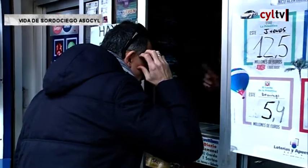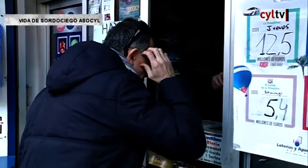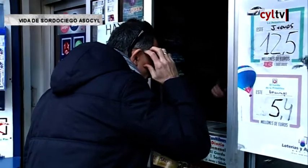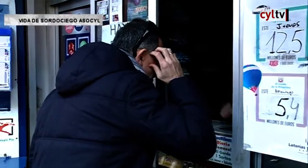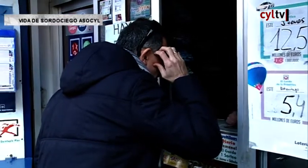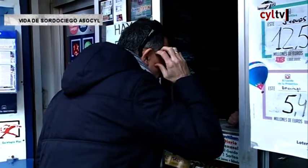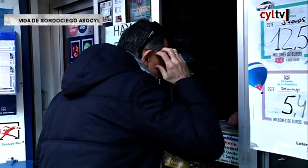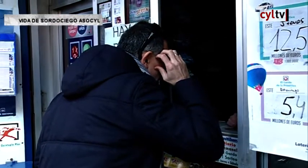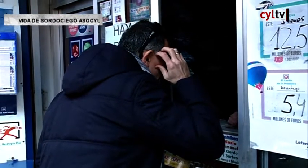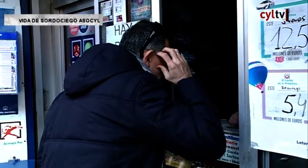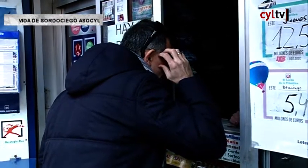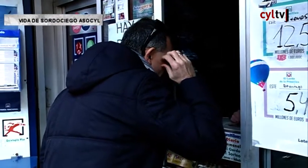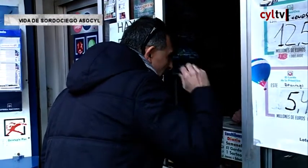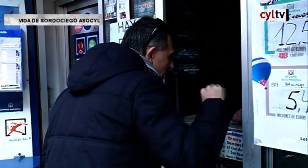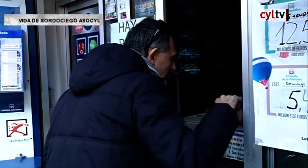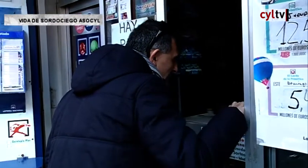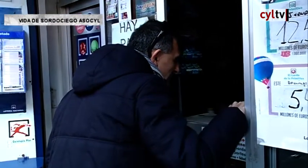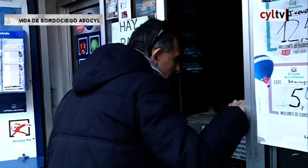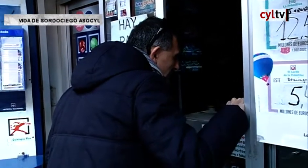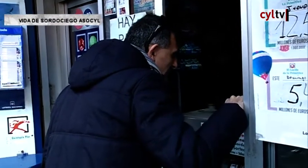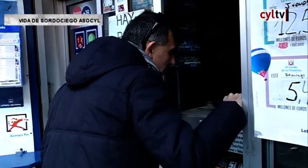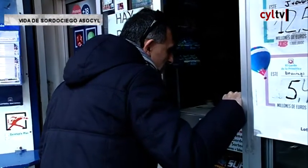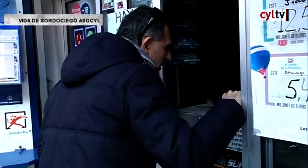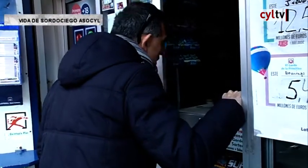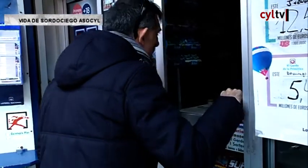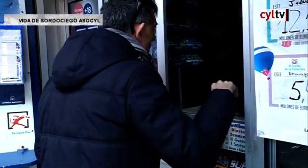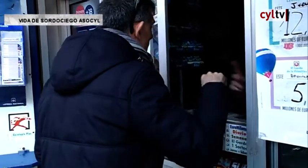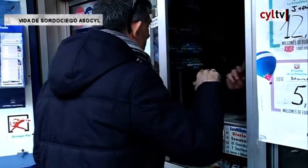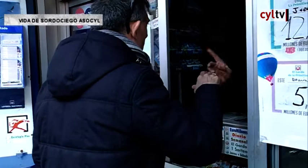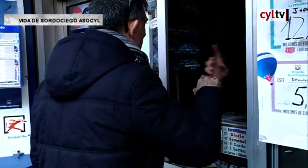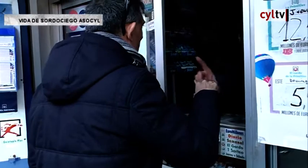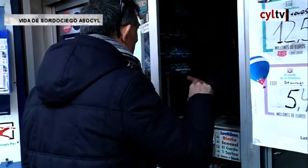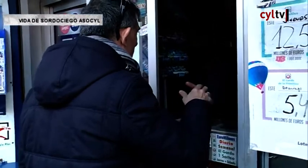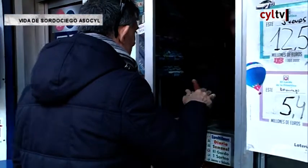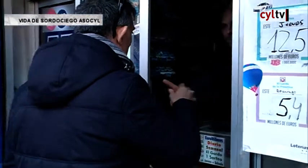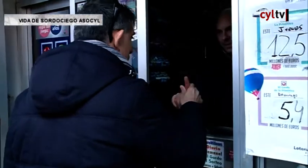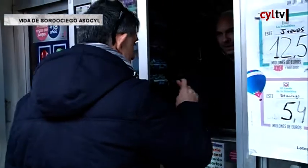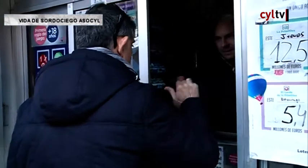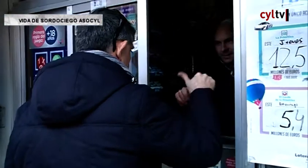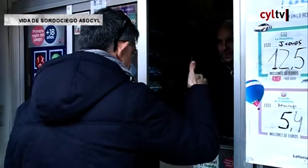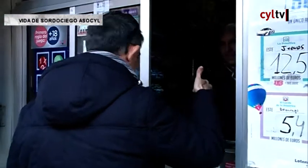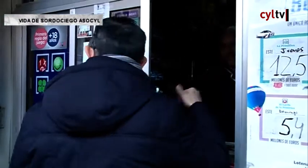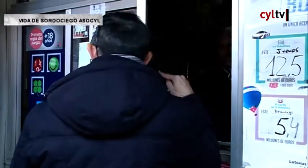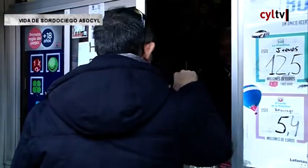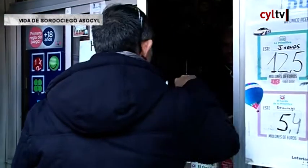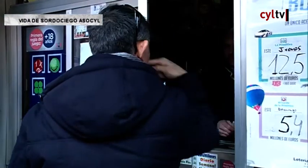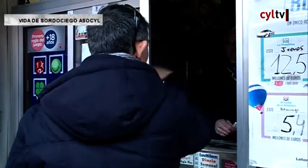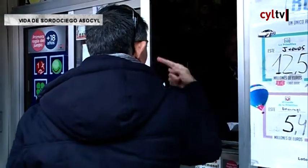Y esta rutina es capaz de hacerla él solo, no necesita una profesional que le acompañe, porque lo hace a menudo. Claro. ¿Y qué otro tipo de